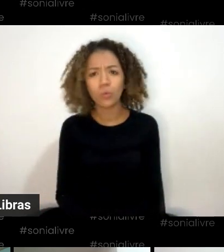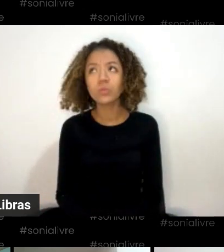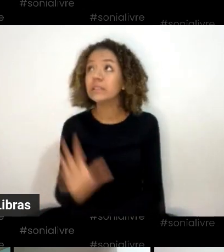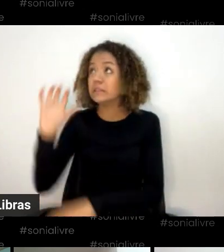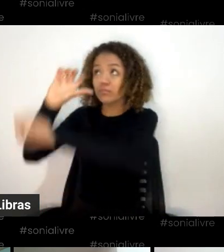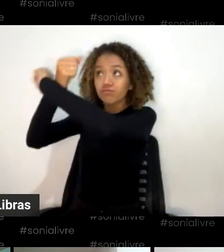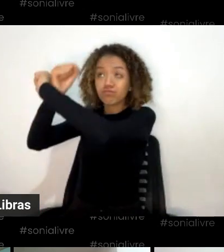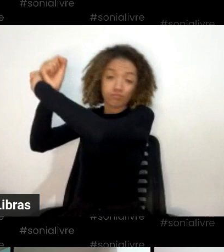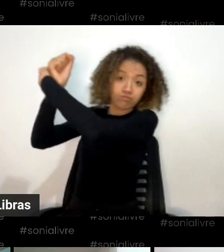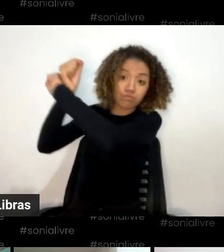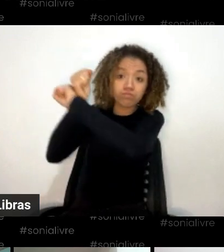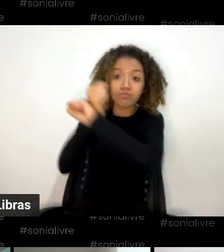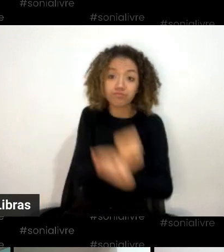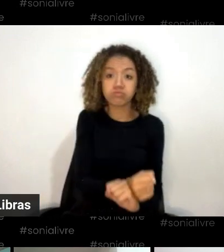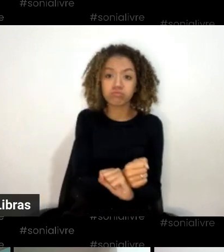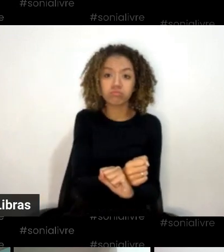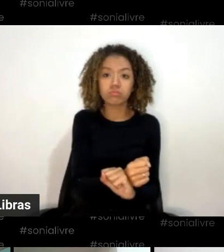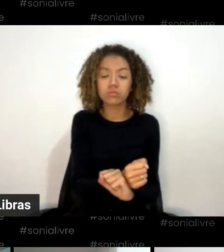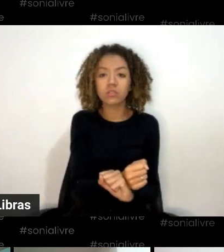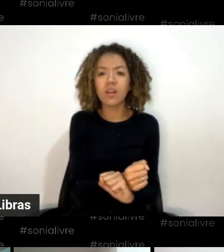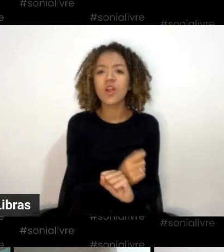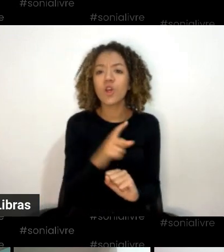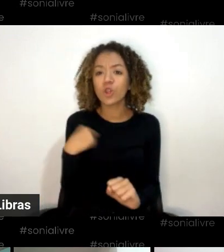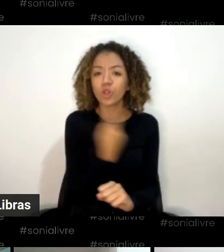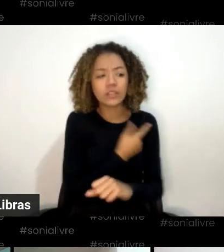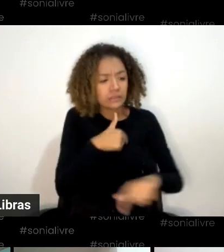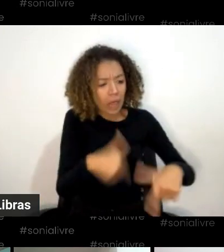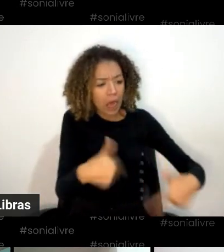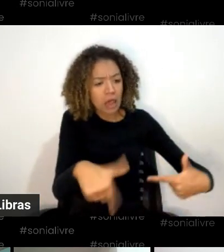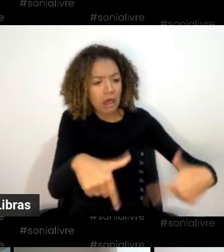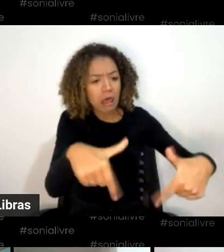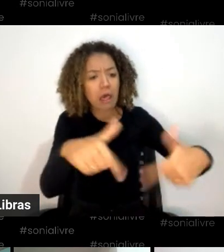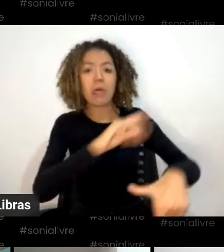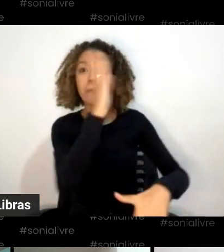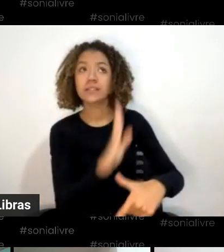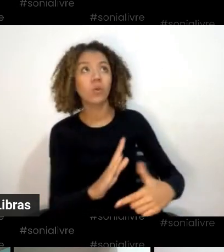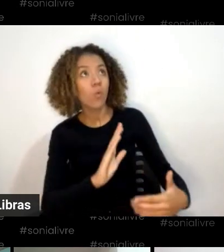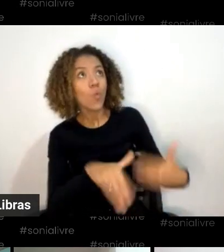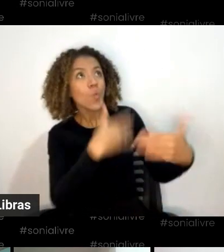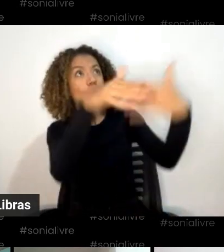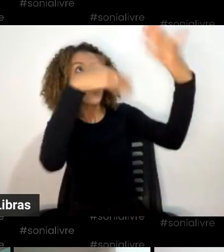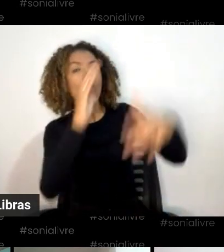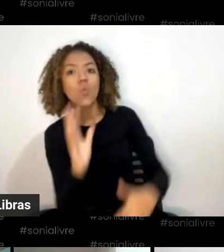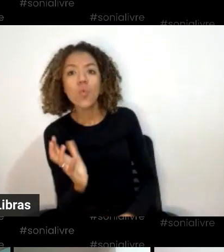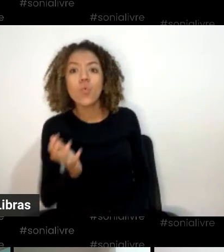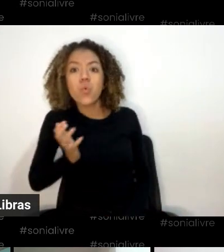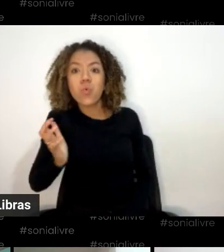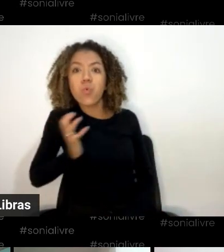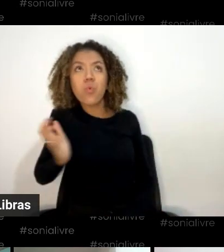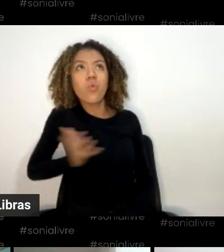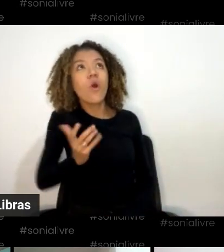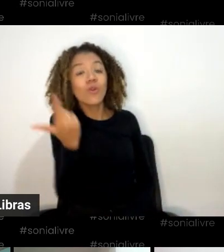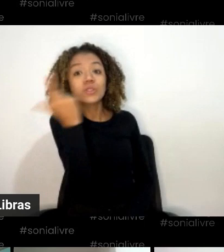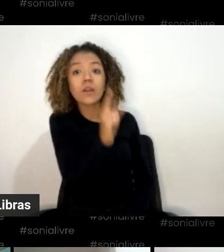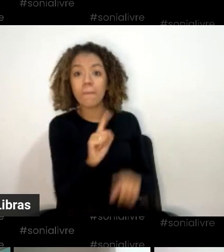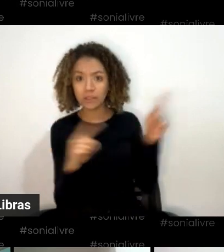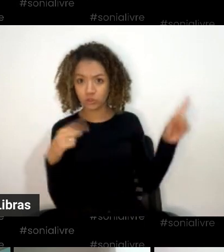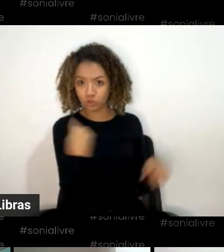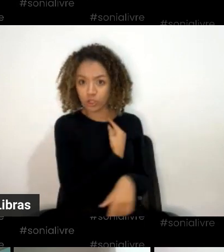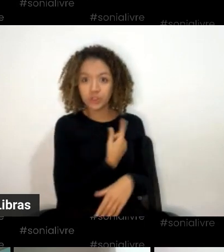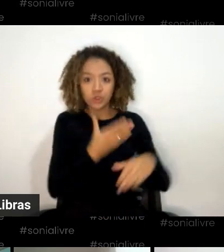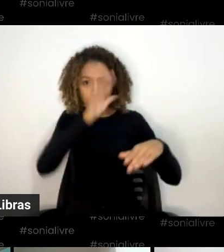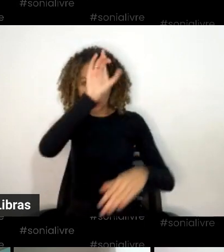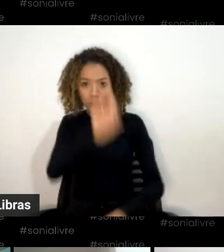riqueza do país. E ainda hoje a gente não tem acesso a essa riqueza. São poucas as pessoas negras